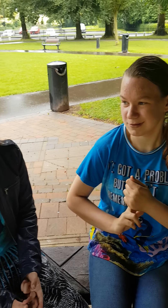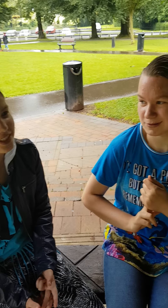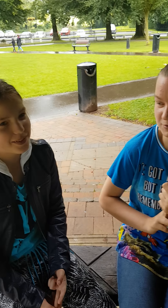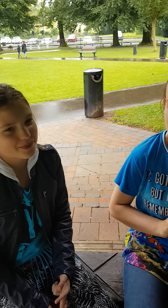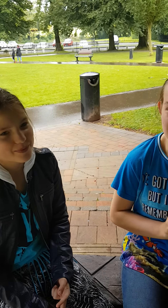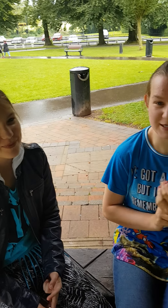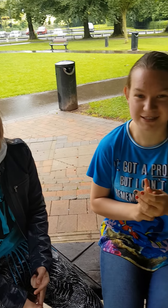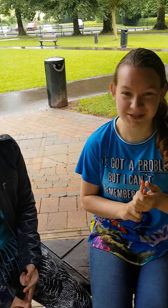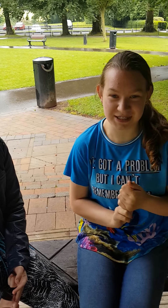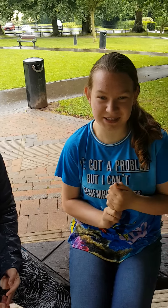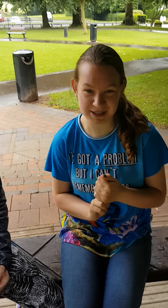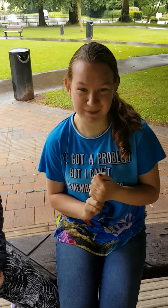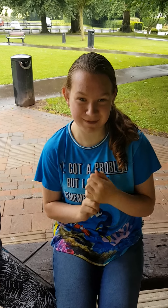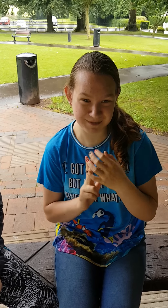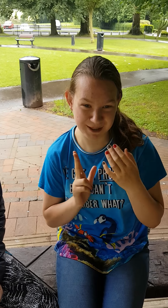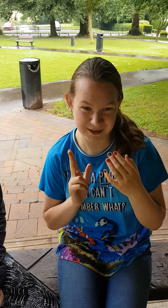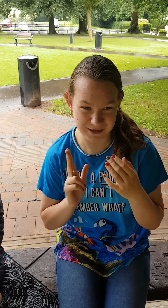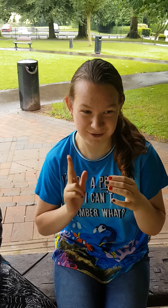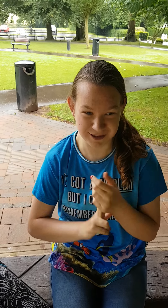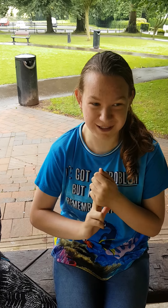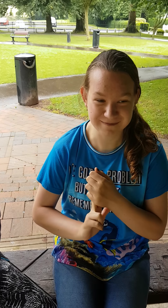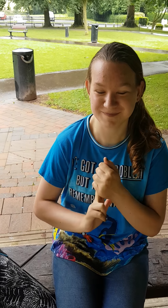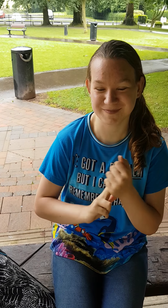Trzeci. Trzeci, mam na imię Julia.